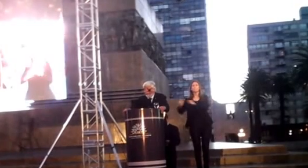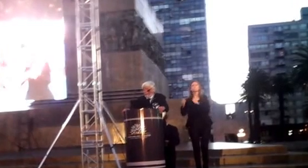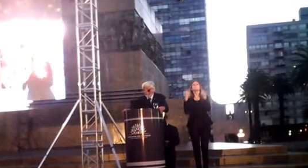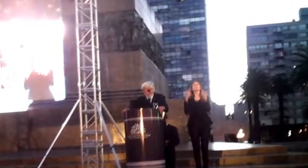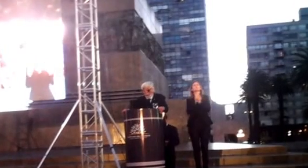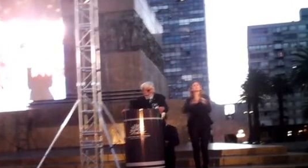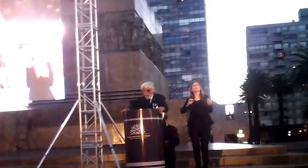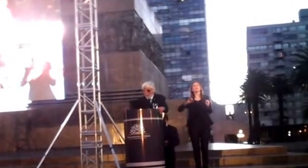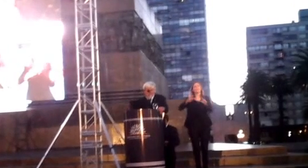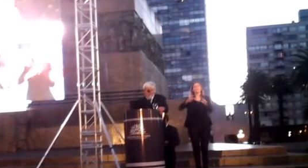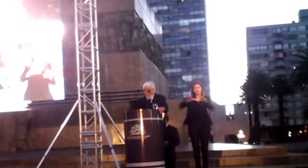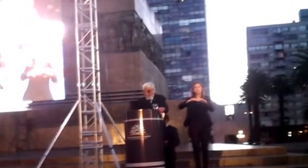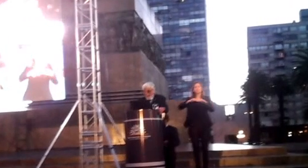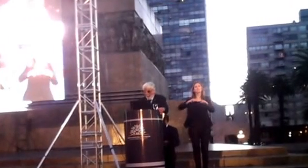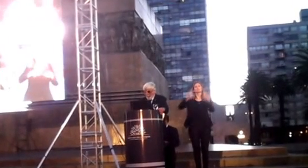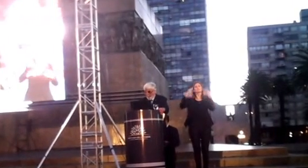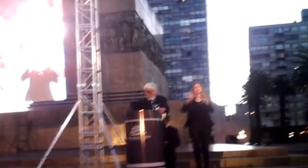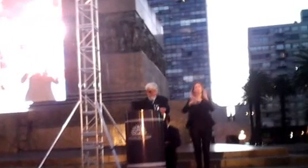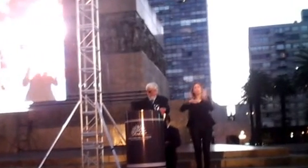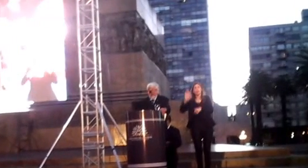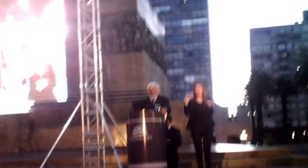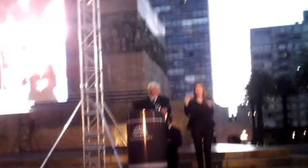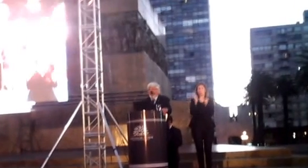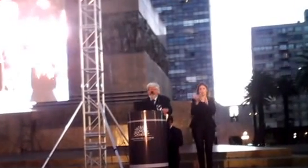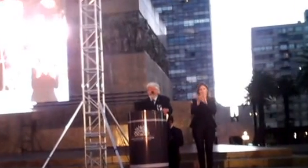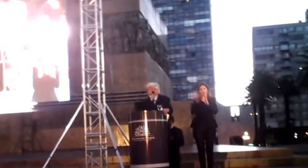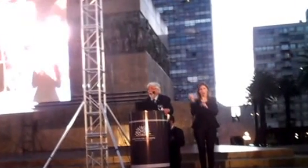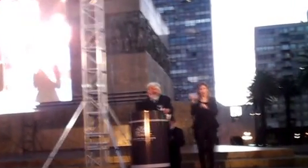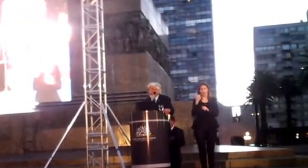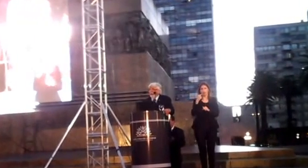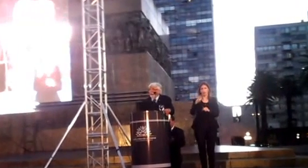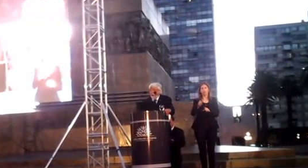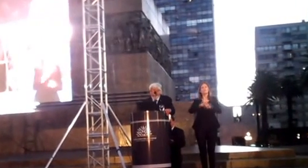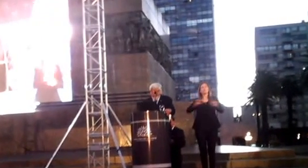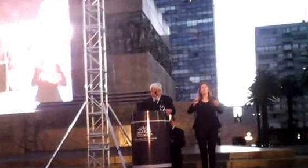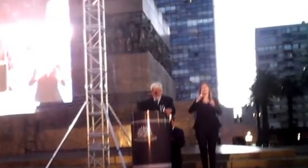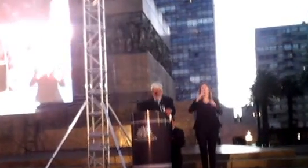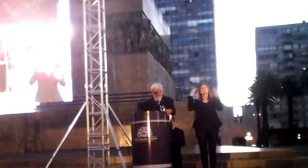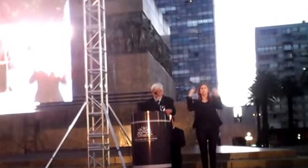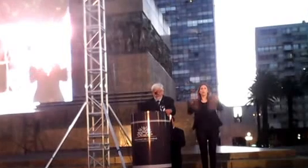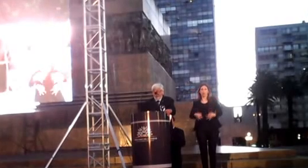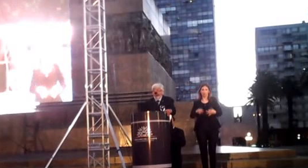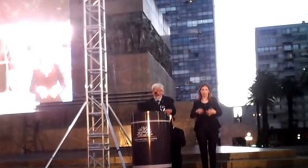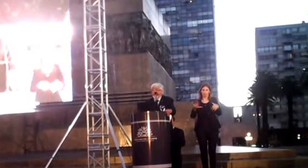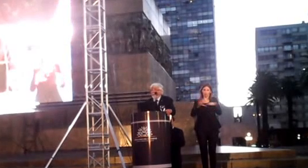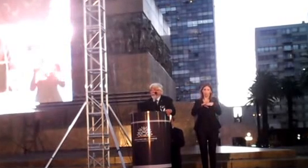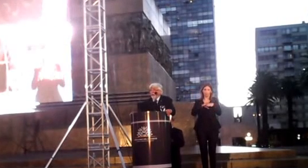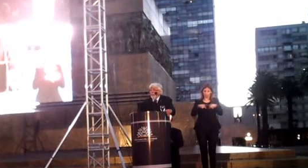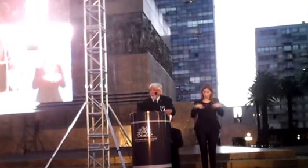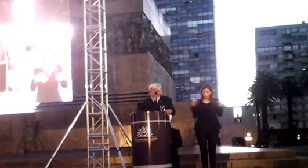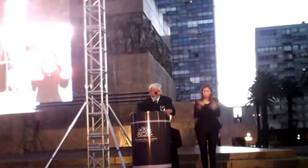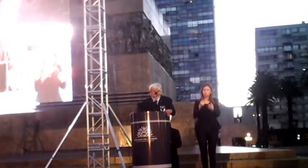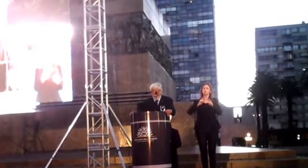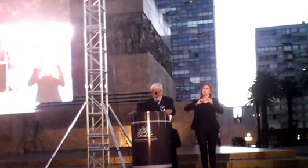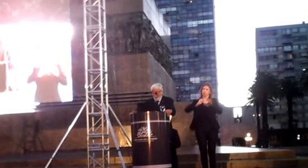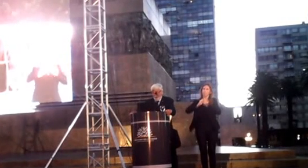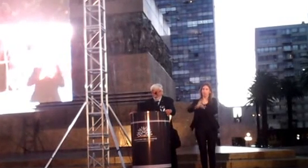más seguros y sin miedo. Esto no es casualidad. Estamos